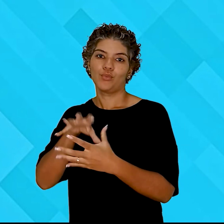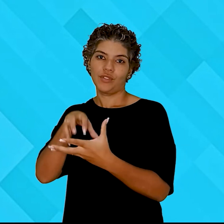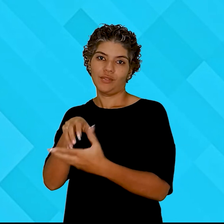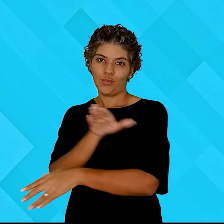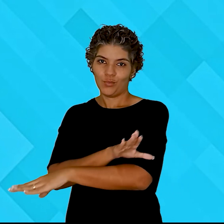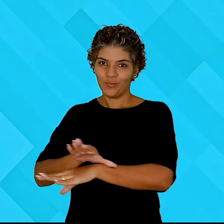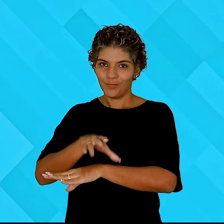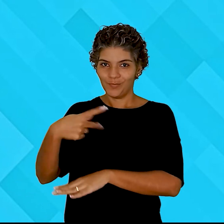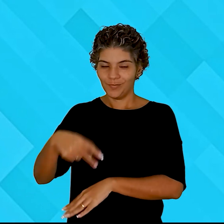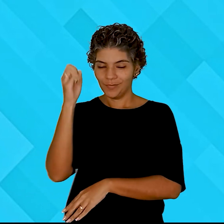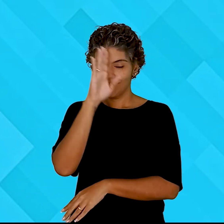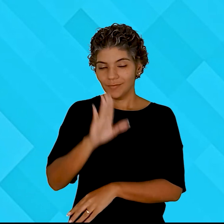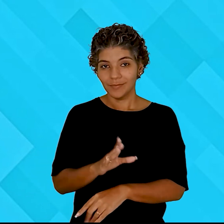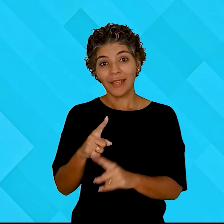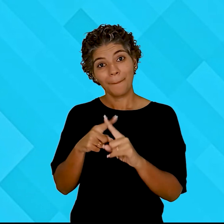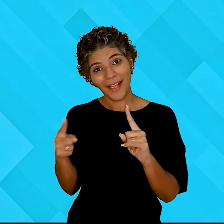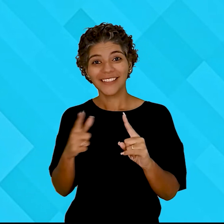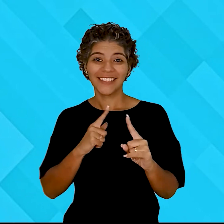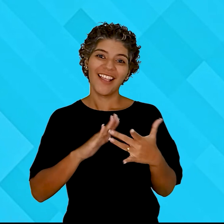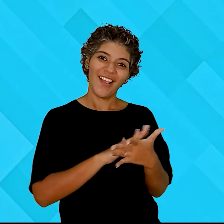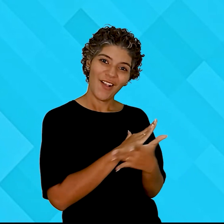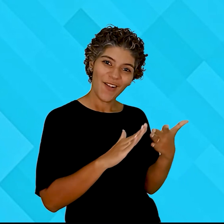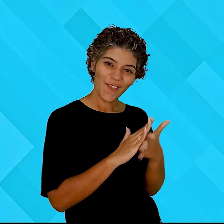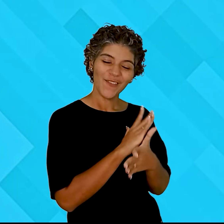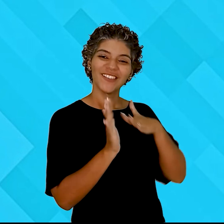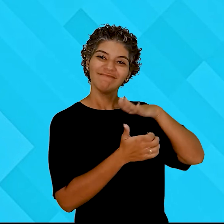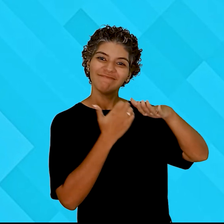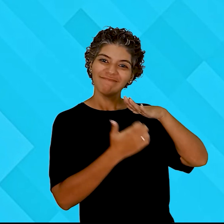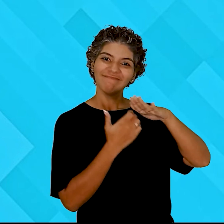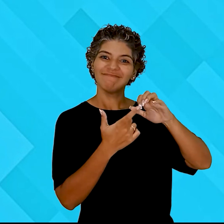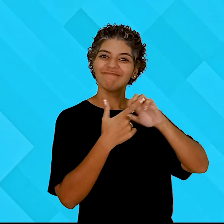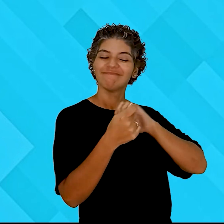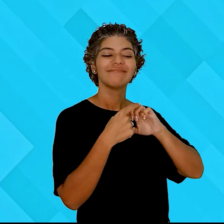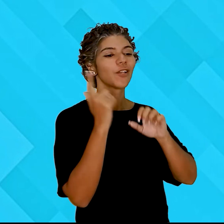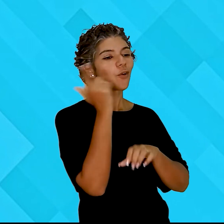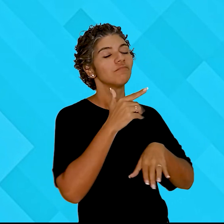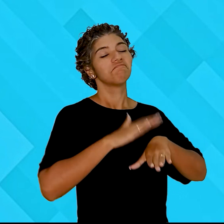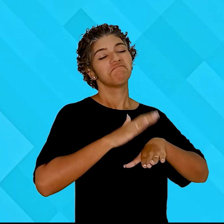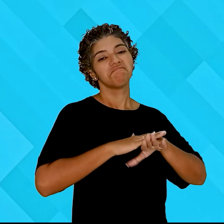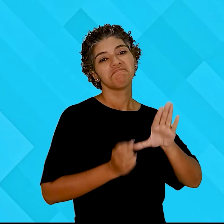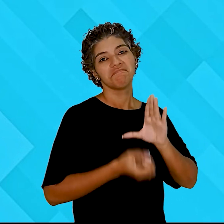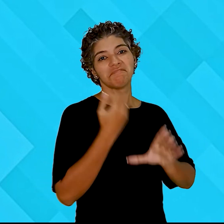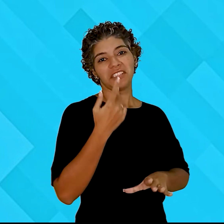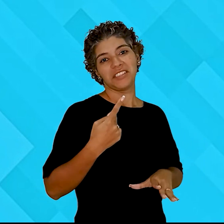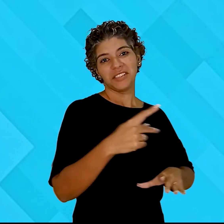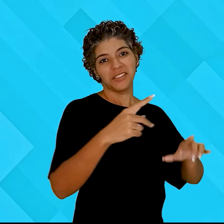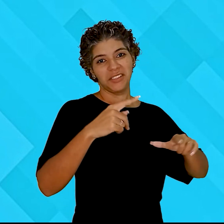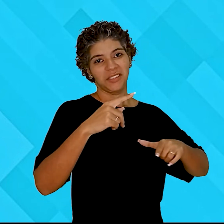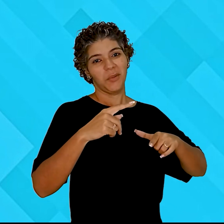existam sujeitos que possam entender o seu trabalho, começar a sua produtora dessa forma. Mas é difícil a gente separar